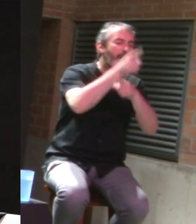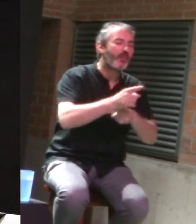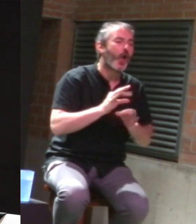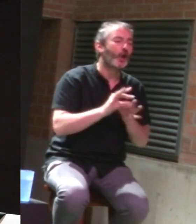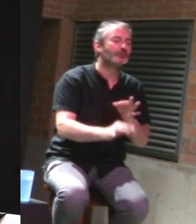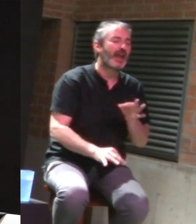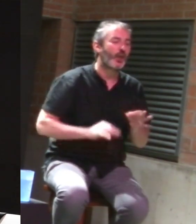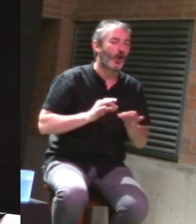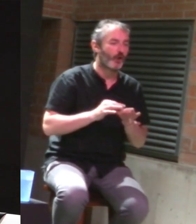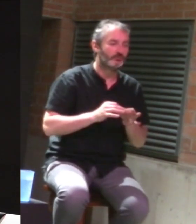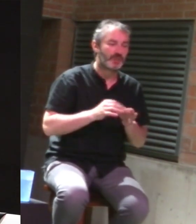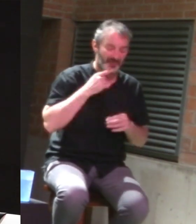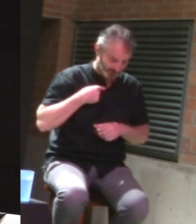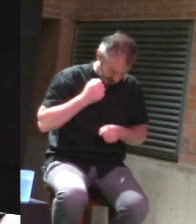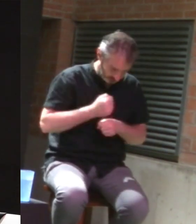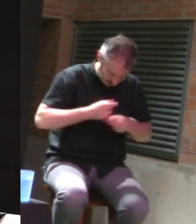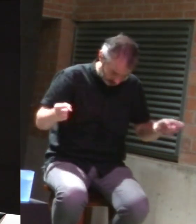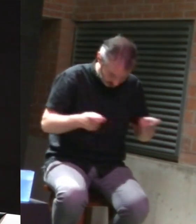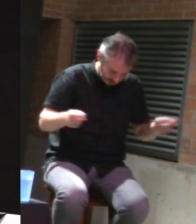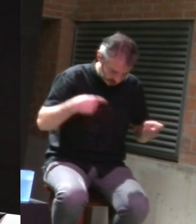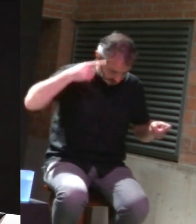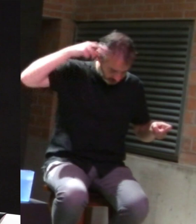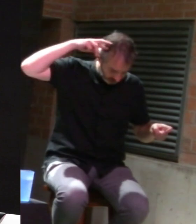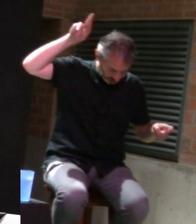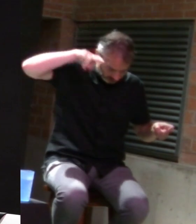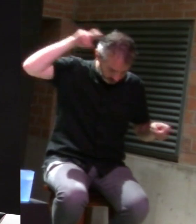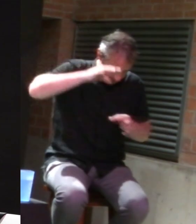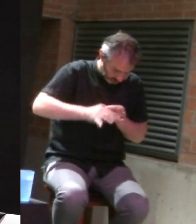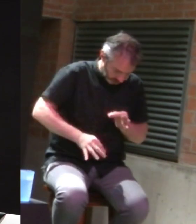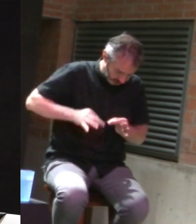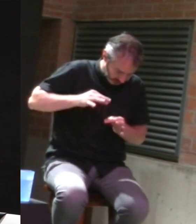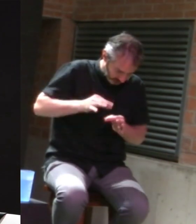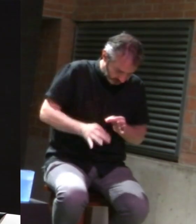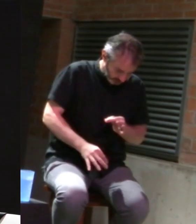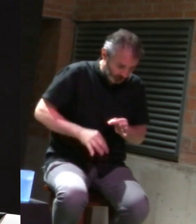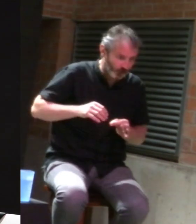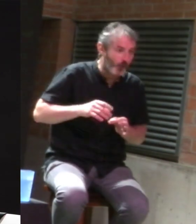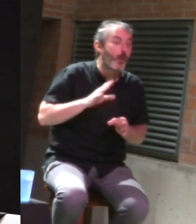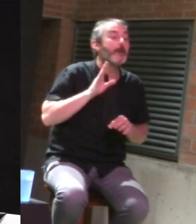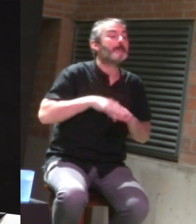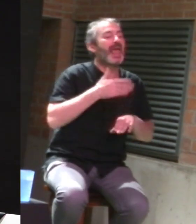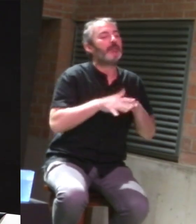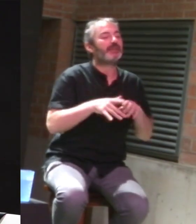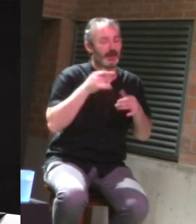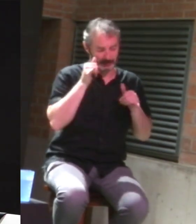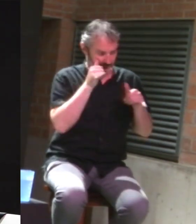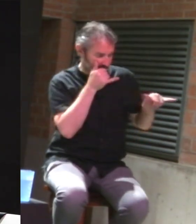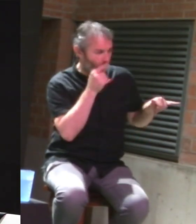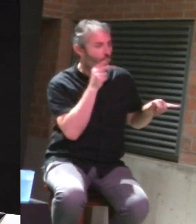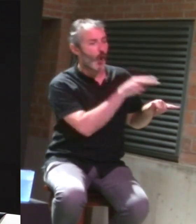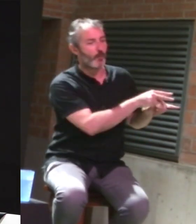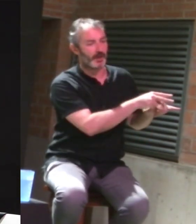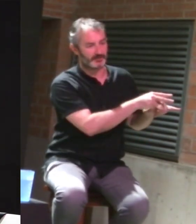14 hores davant del taler, has d'estar resant el rosari, no sigui que jo tu miris algun home que t'interessa que està allà treballant a la